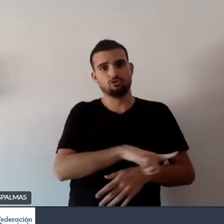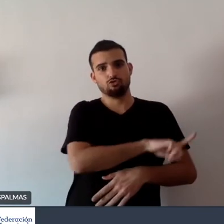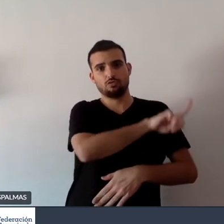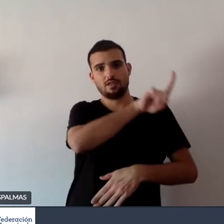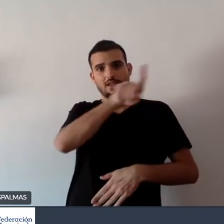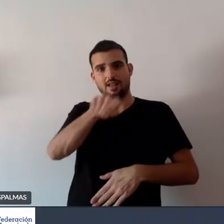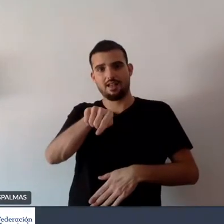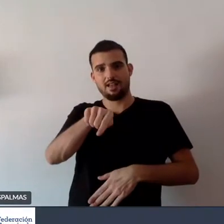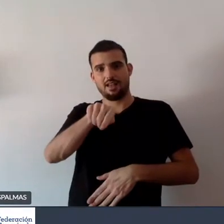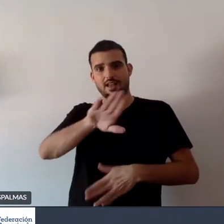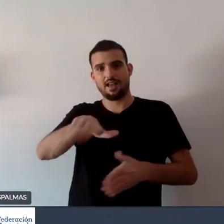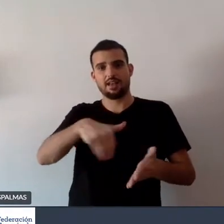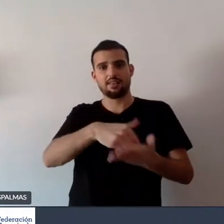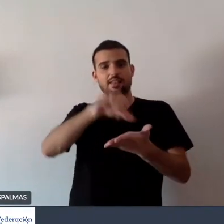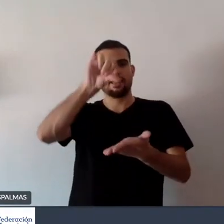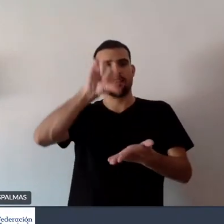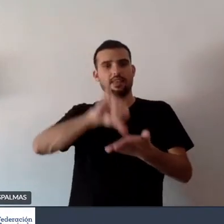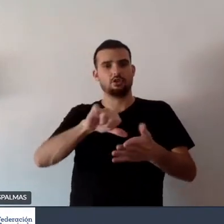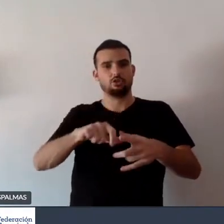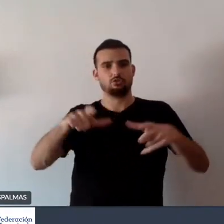zona.